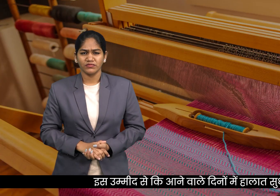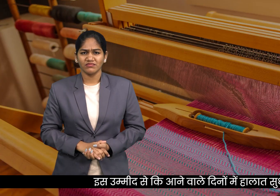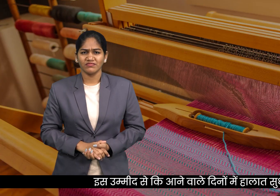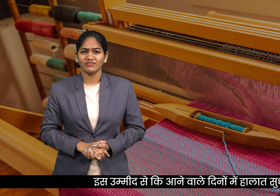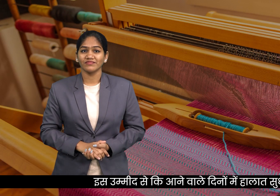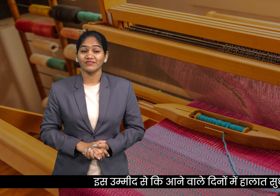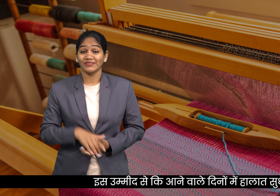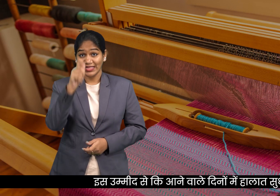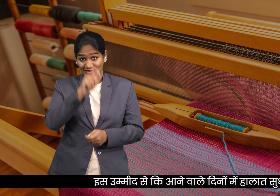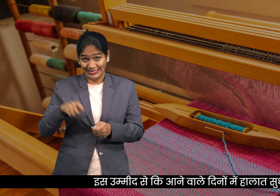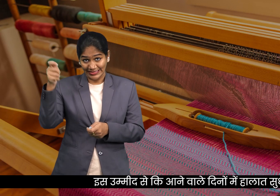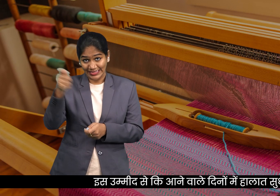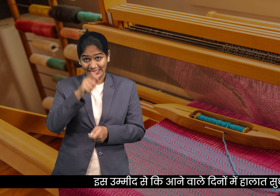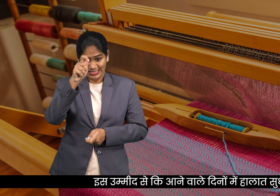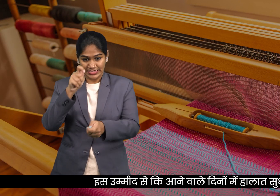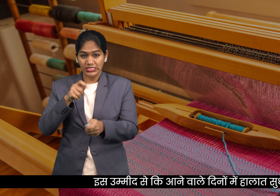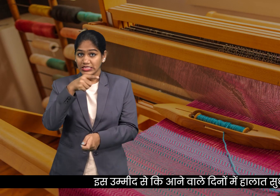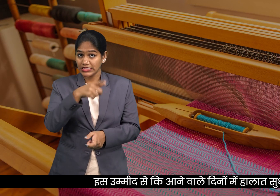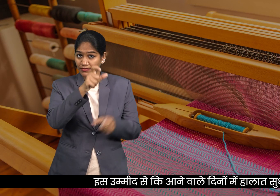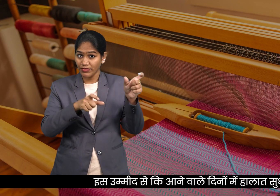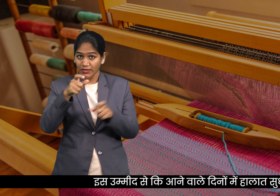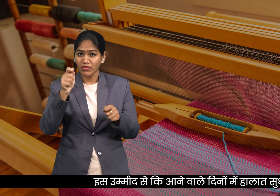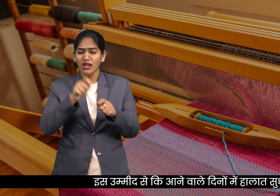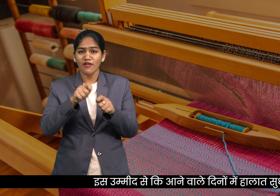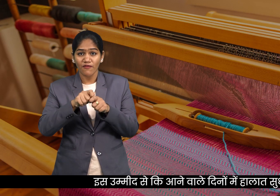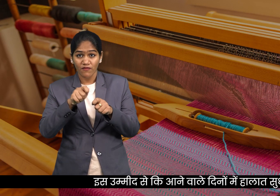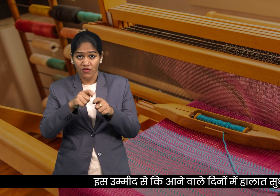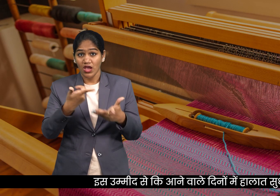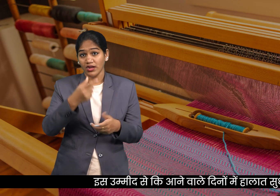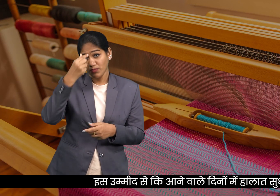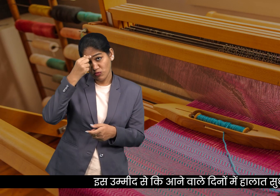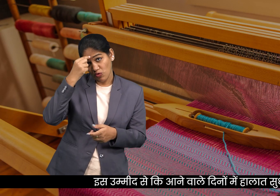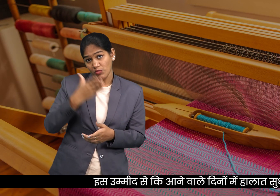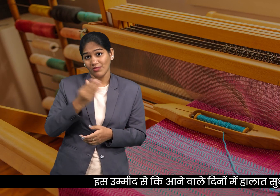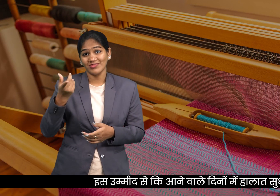इस उम्मीद से कि आने वाले दिनों में हालात सुधरेंगे।